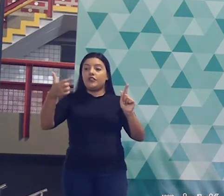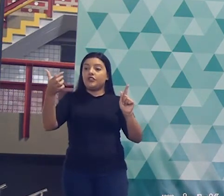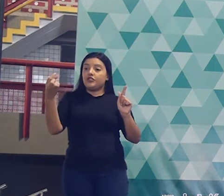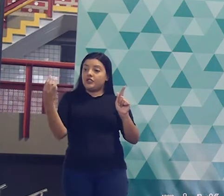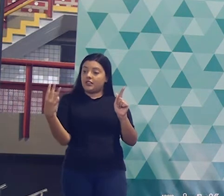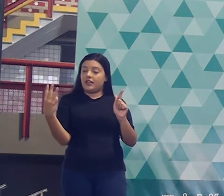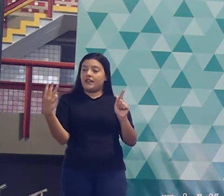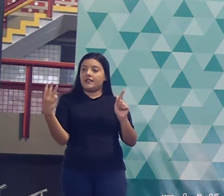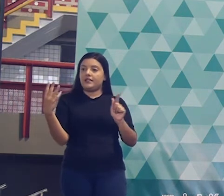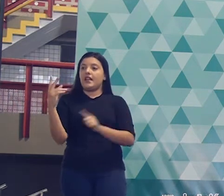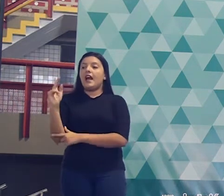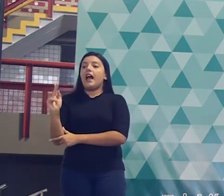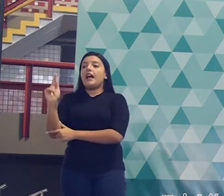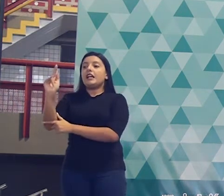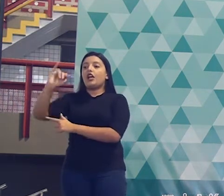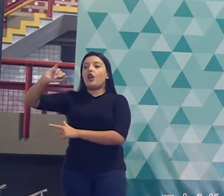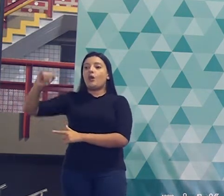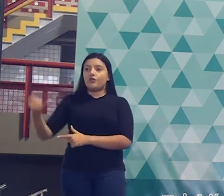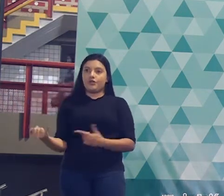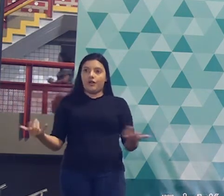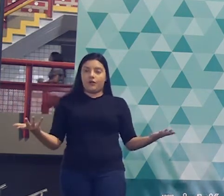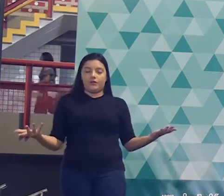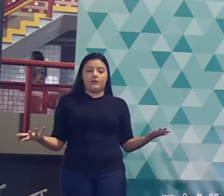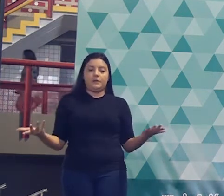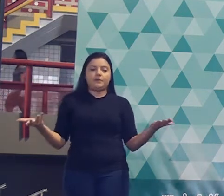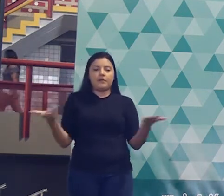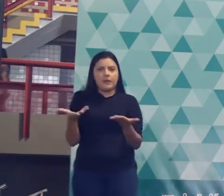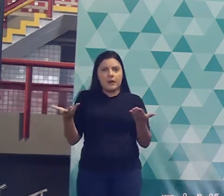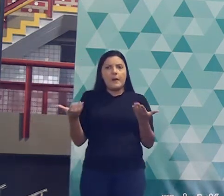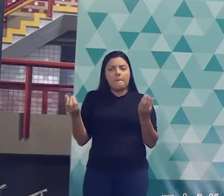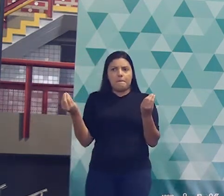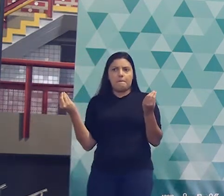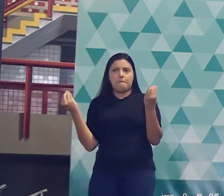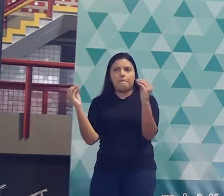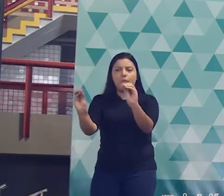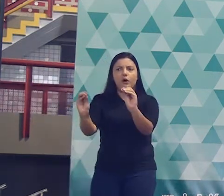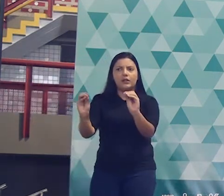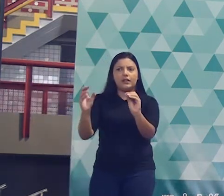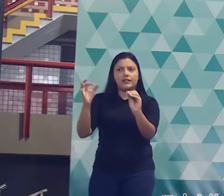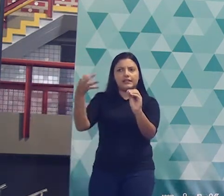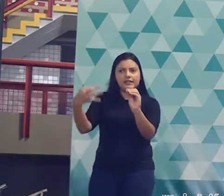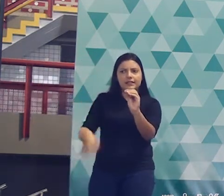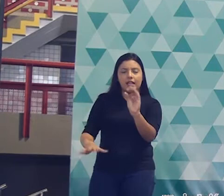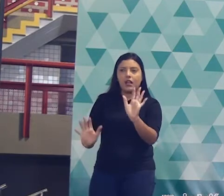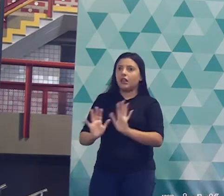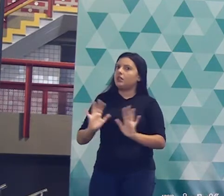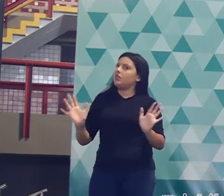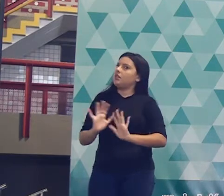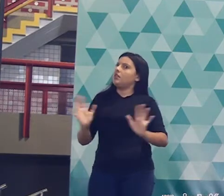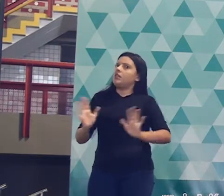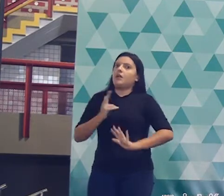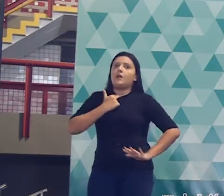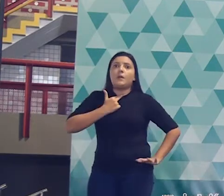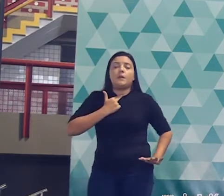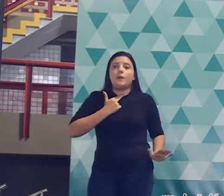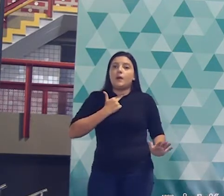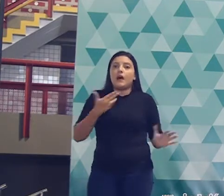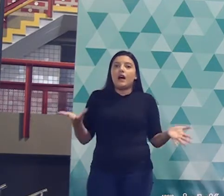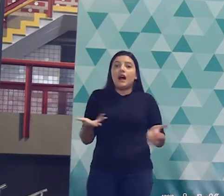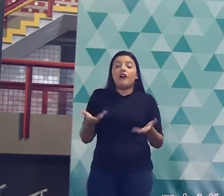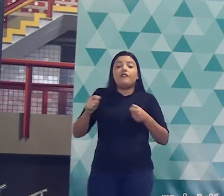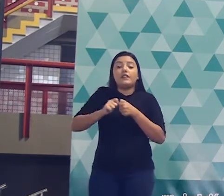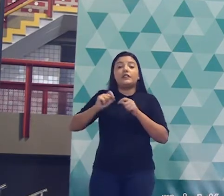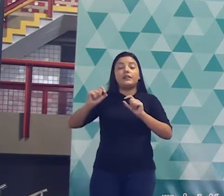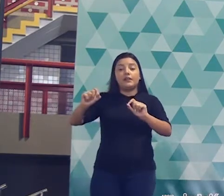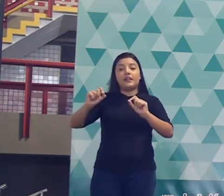49.923 quilojoules. Ah, Levi, beleza, massa. Já posso marcar o item A como certo? Não, nem pensar. Porque agora você vai ter que fazer o